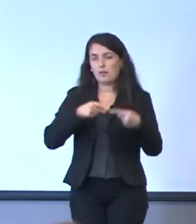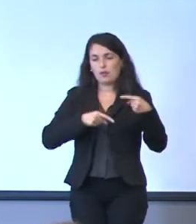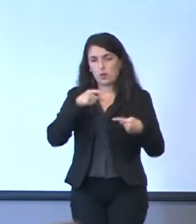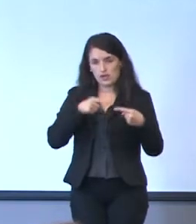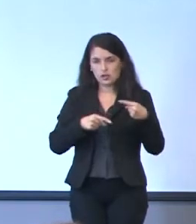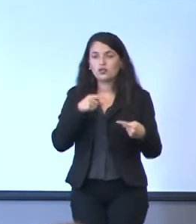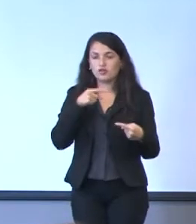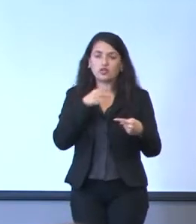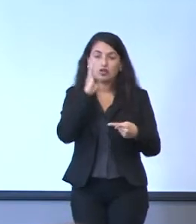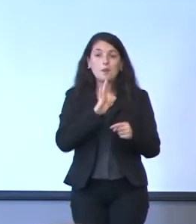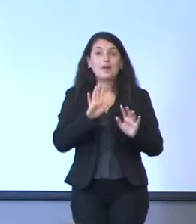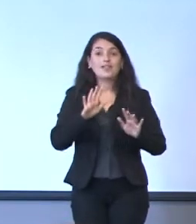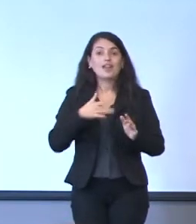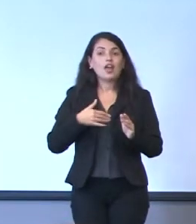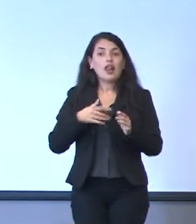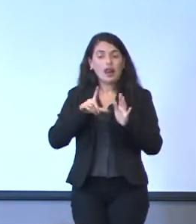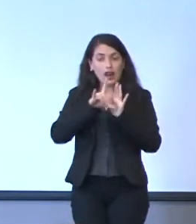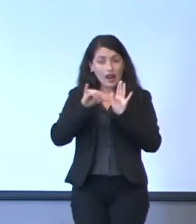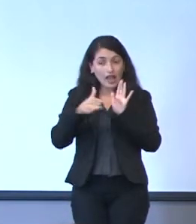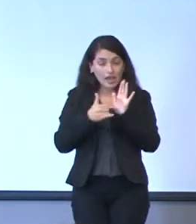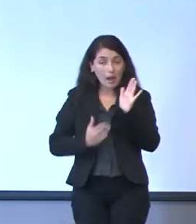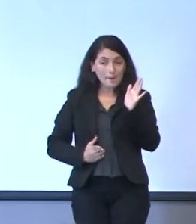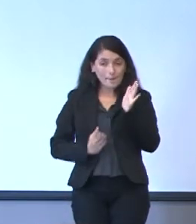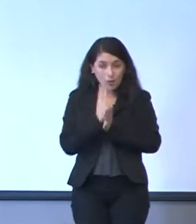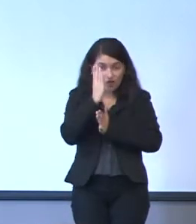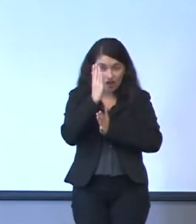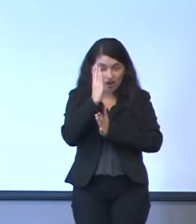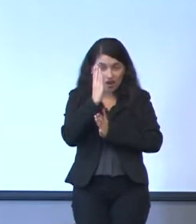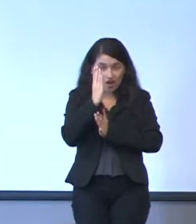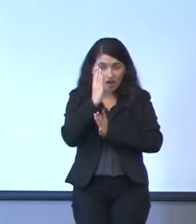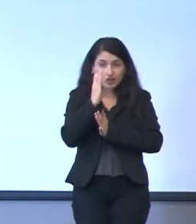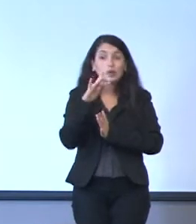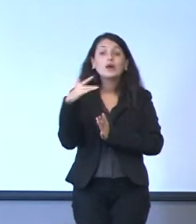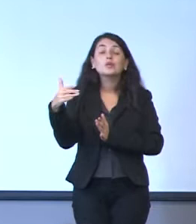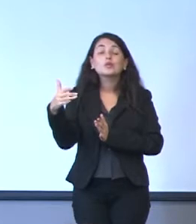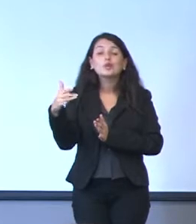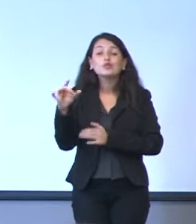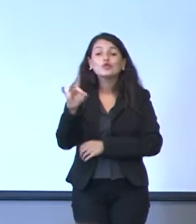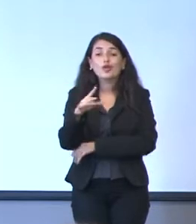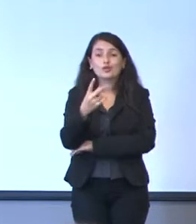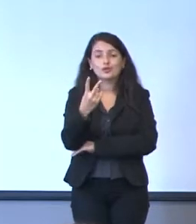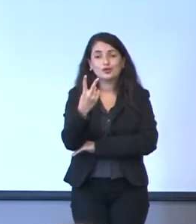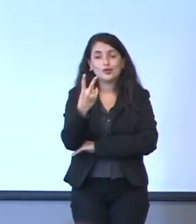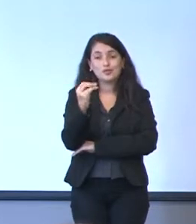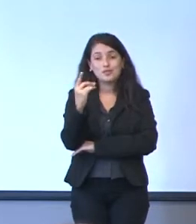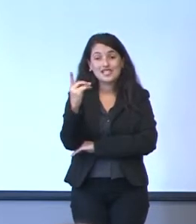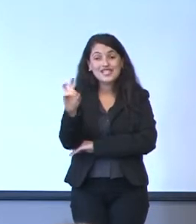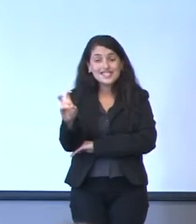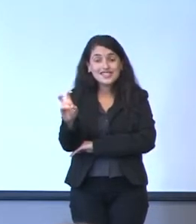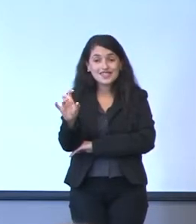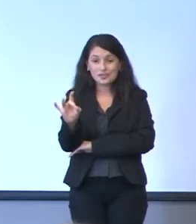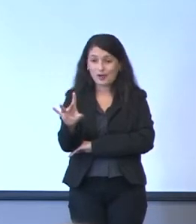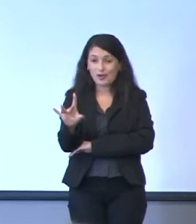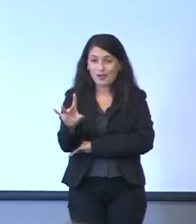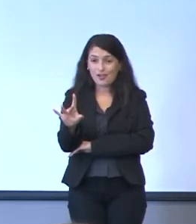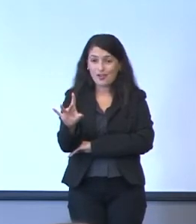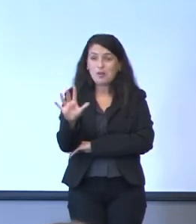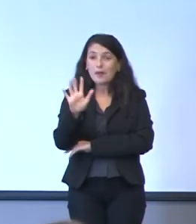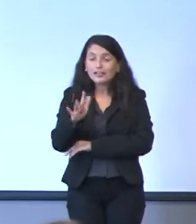de inclusão com pessoa com deficiência em julho de 2015. E ela só entrou em vigor em janeiro